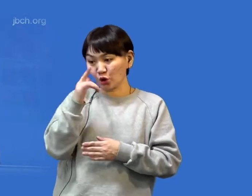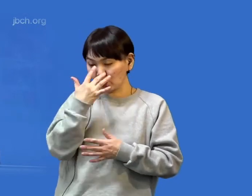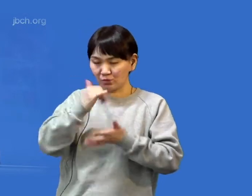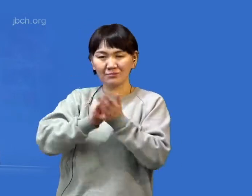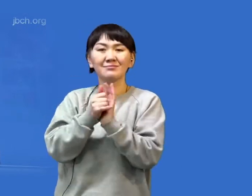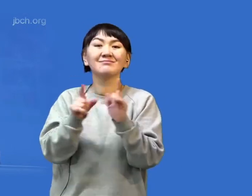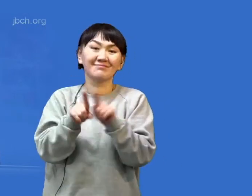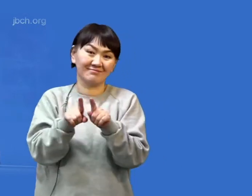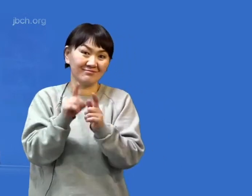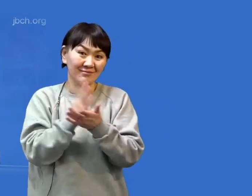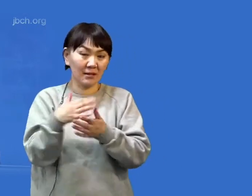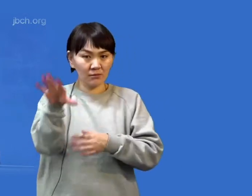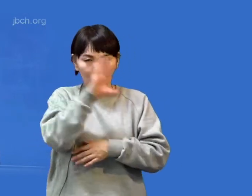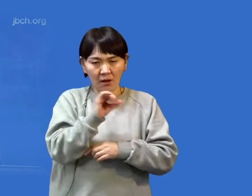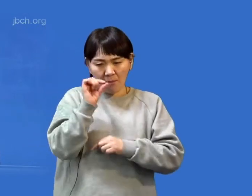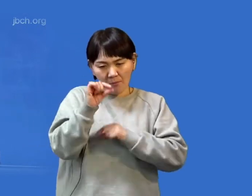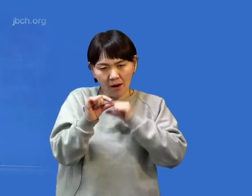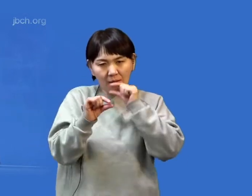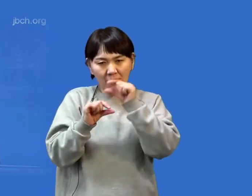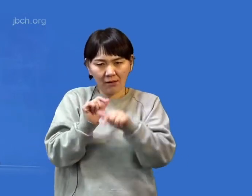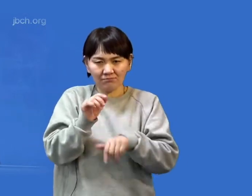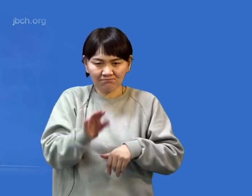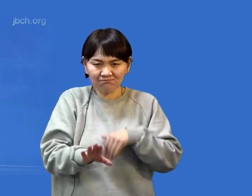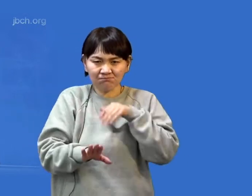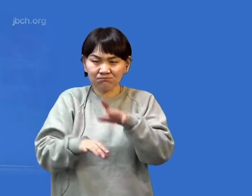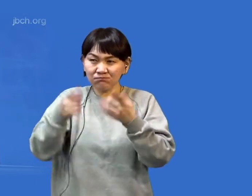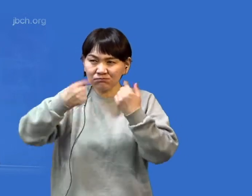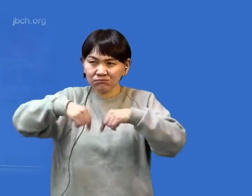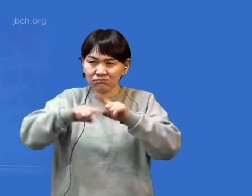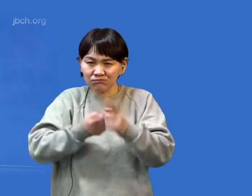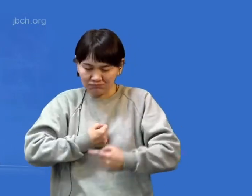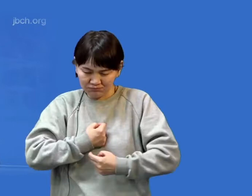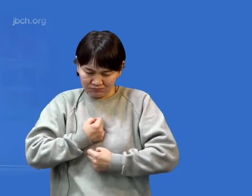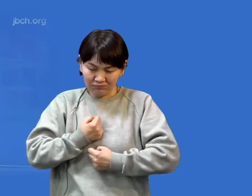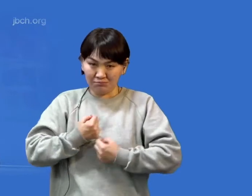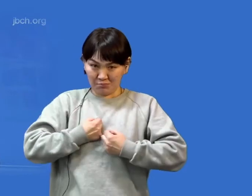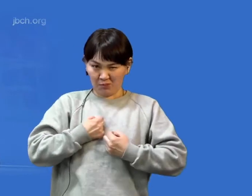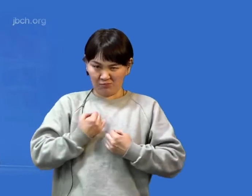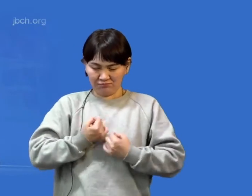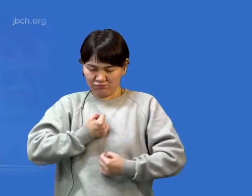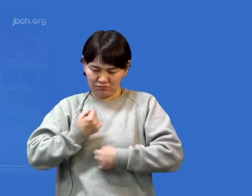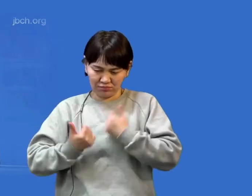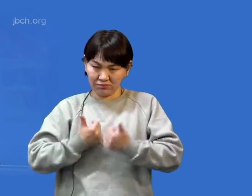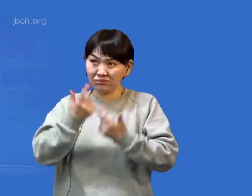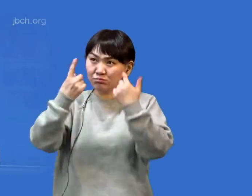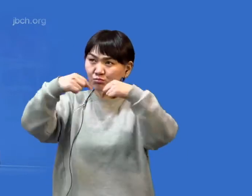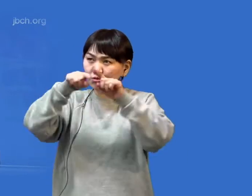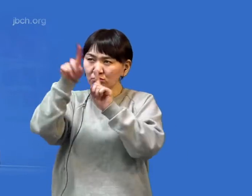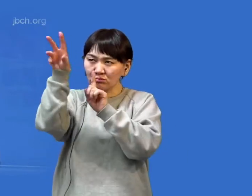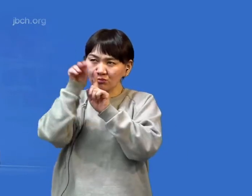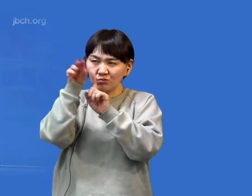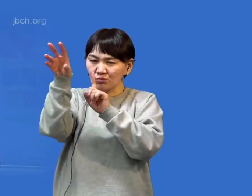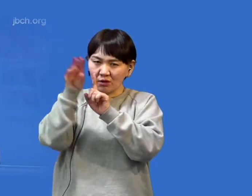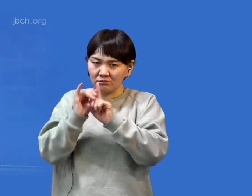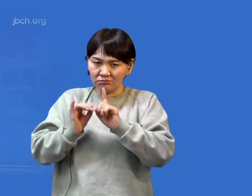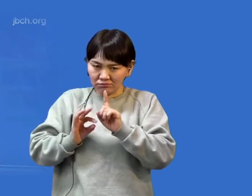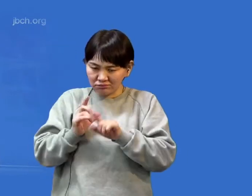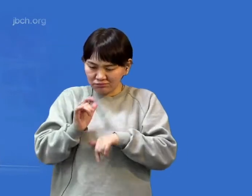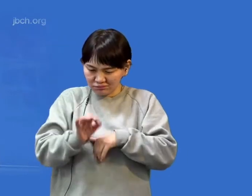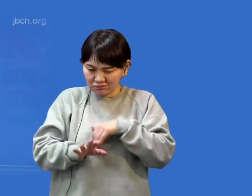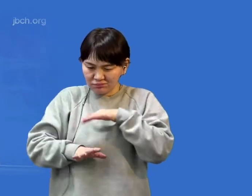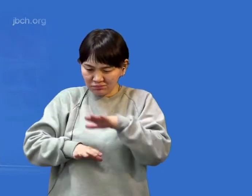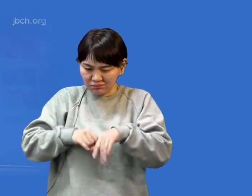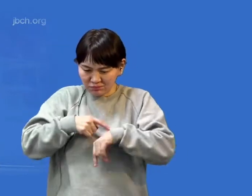эзнийг дуурайгаад явж байгаа. Бурхны зан чанар дотор маань биелэгдэж байгаа. За тэр дүрхийг хэлж байна.